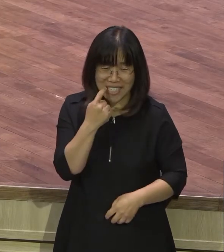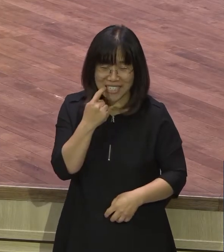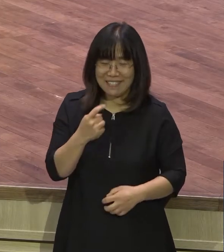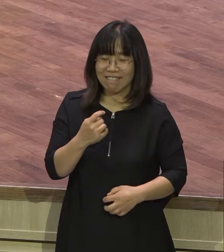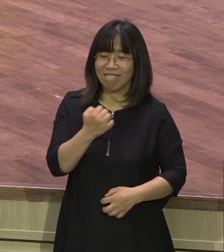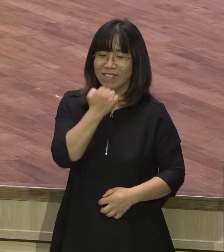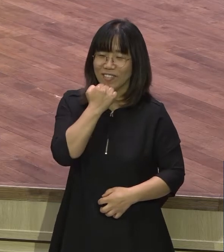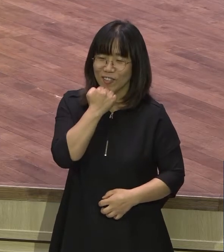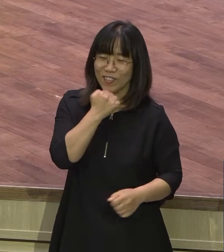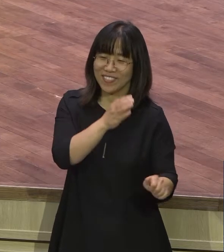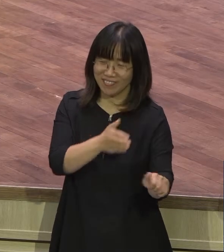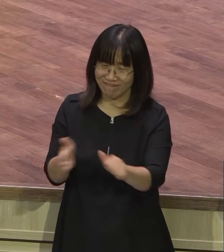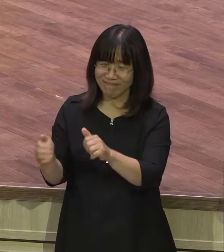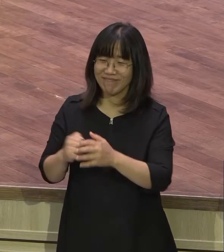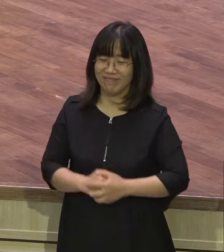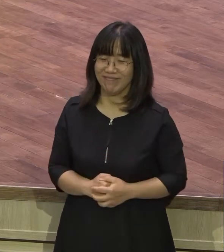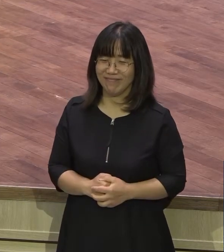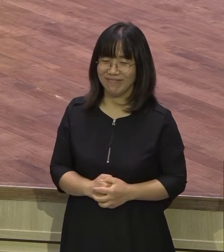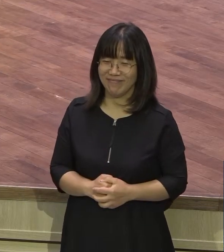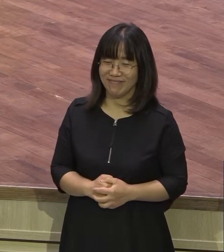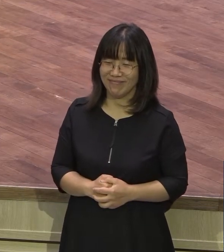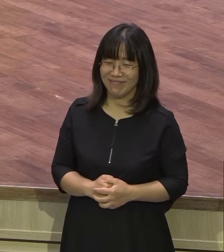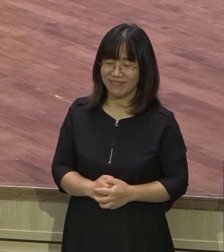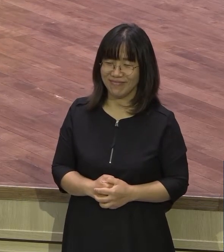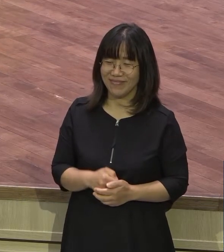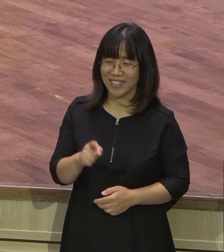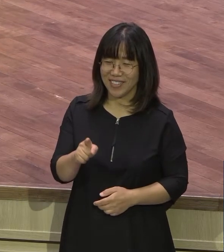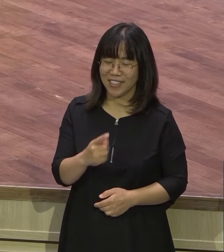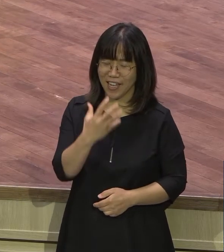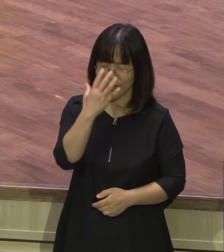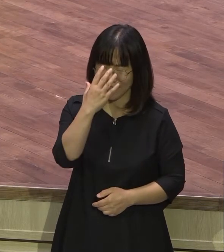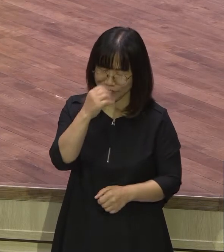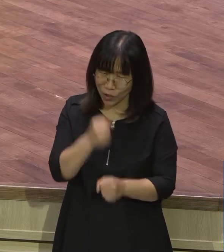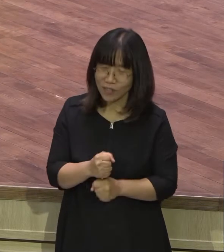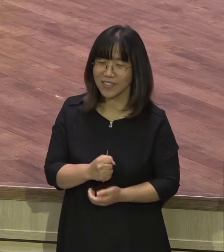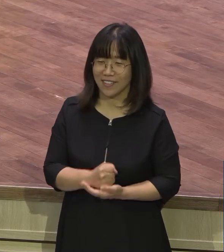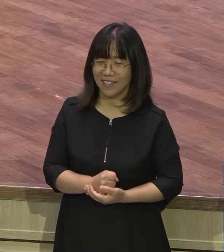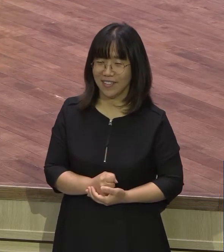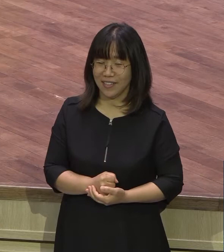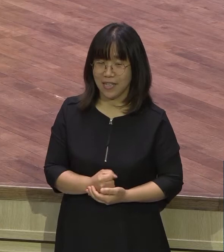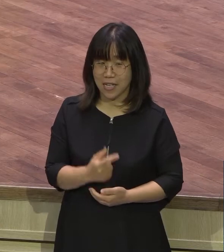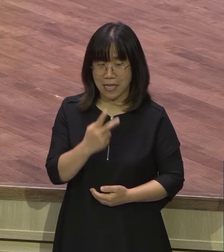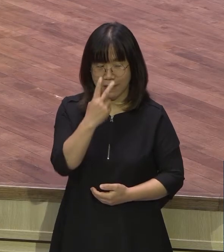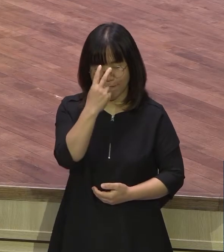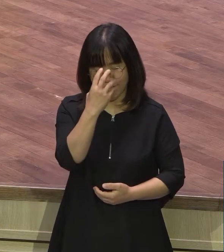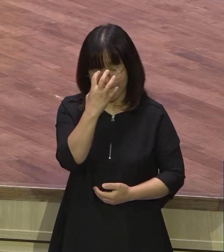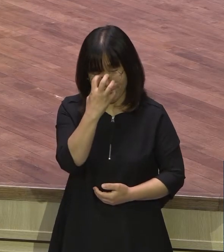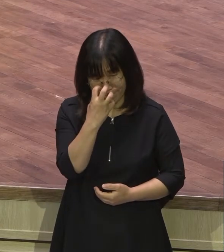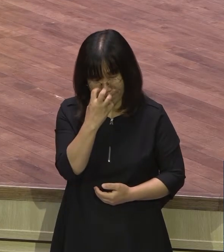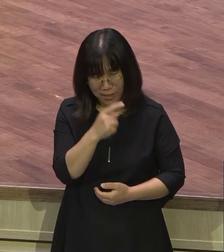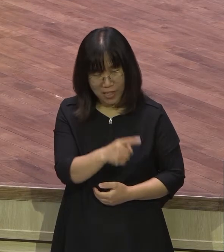아멘 그게 정상이에요 축제의 장 인상성에서 아무도 없어요 또라예요 그거